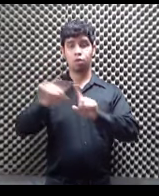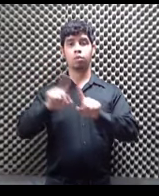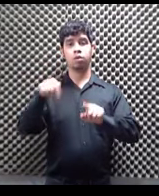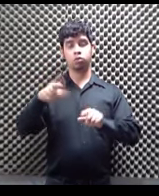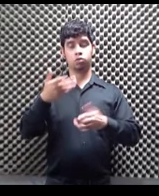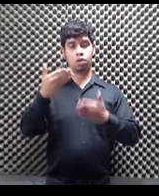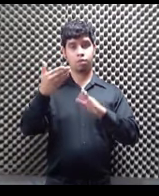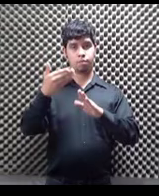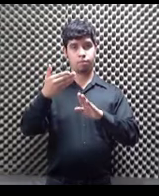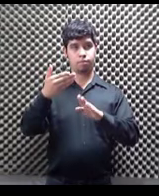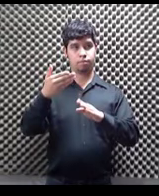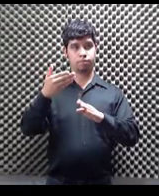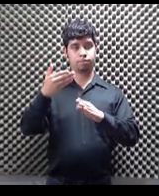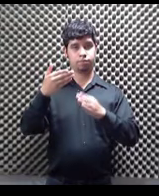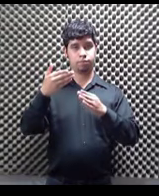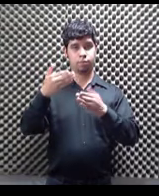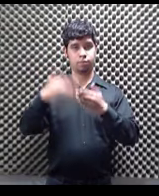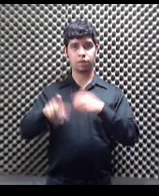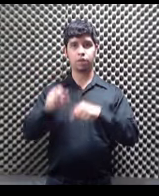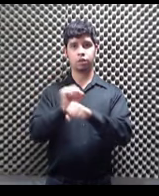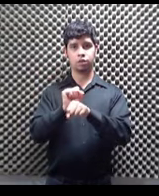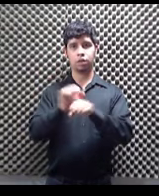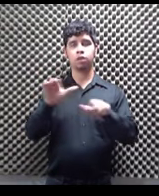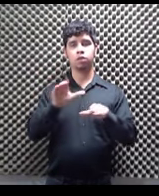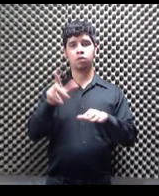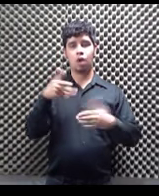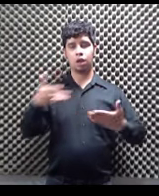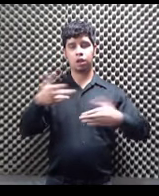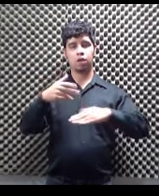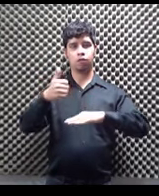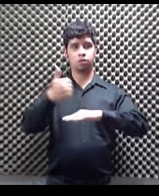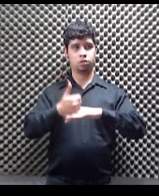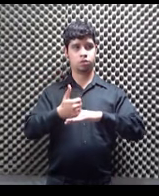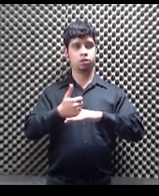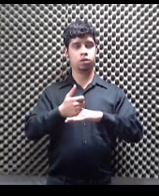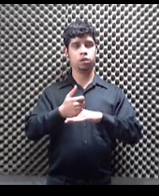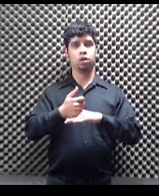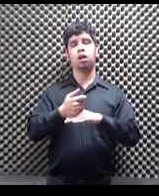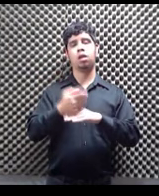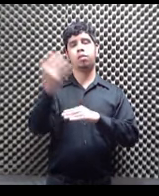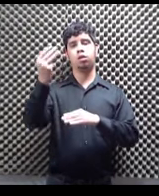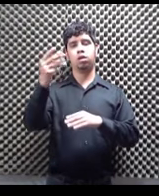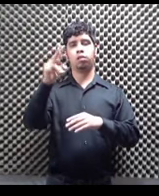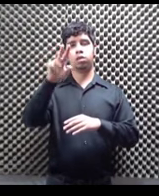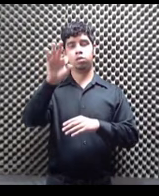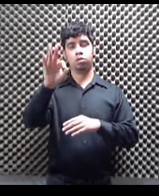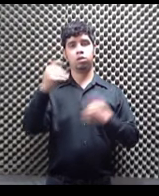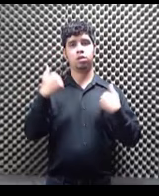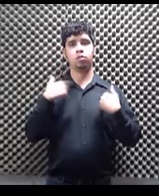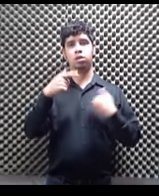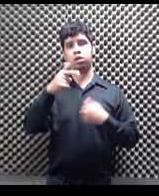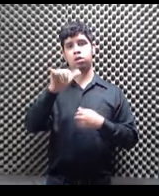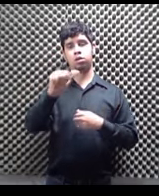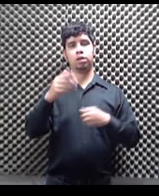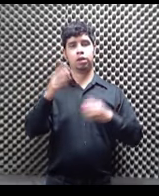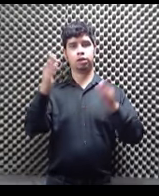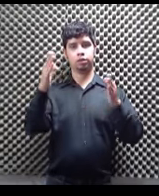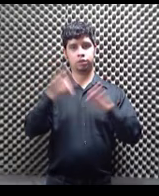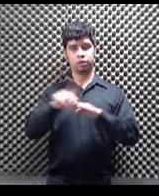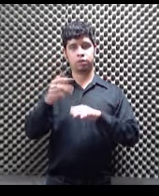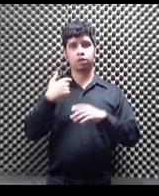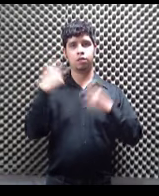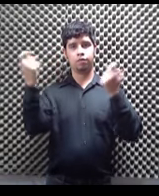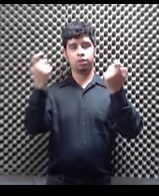eso es parte del trabajo que se está haciendo en la fundación. Y luego el miércoles 29 tenemos la gala de cierre del Festival de